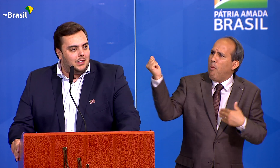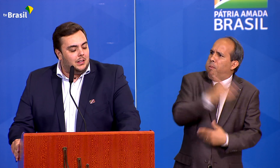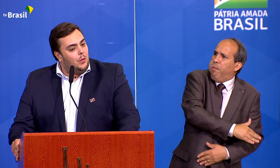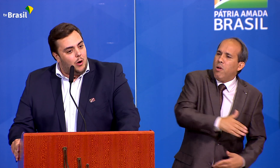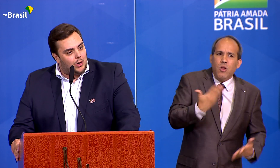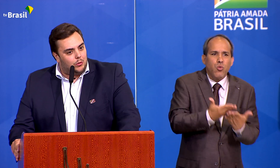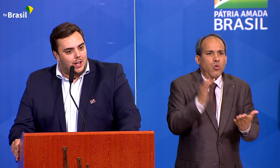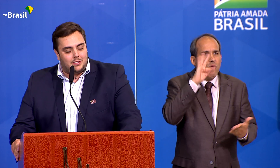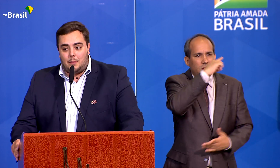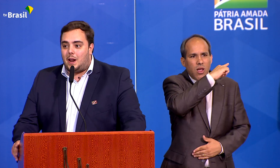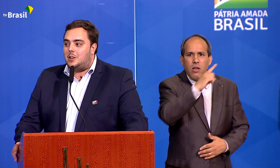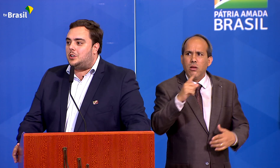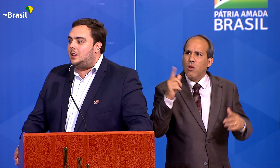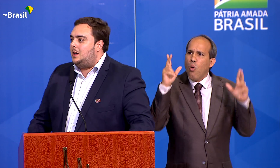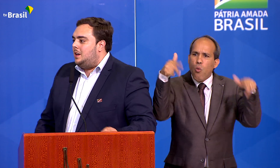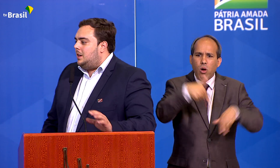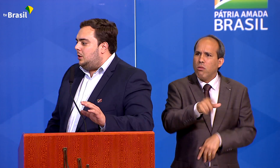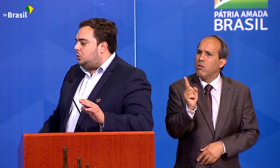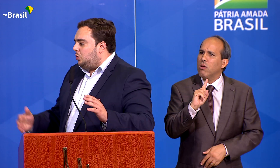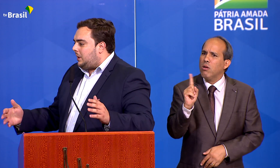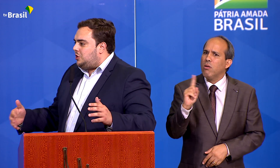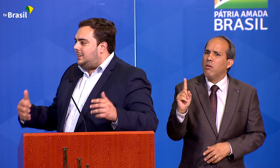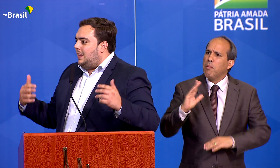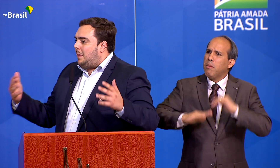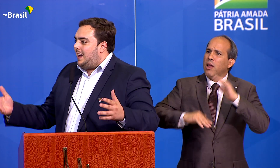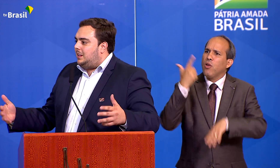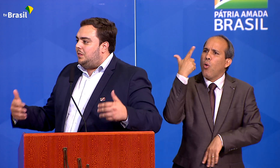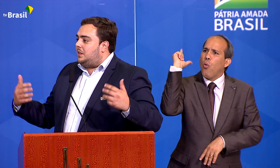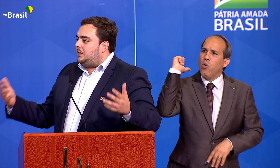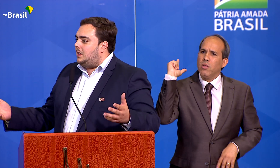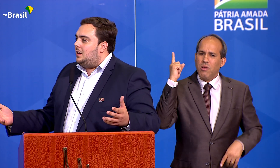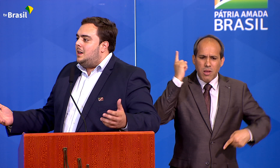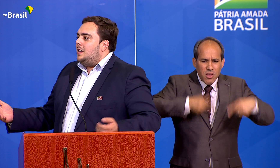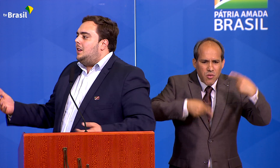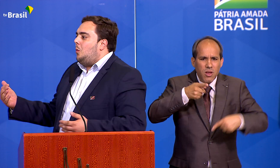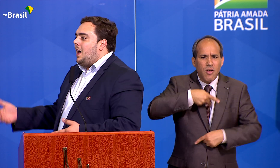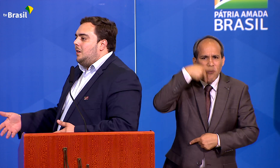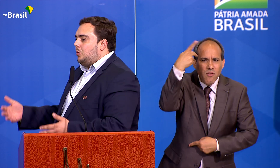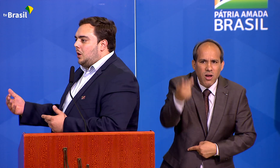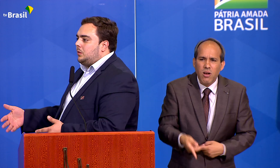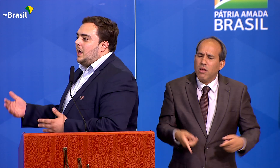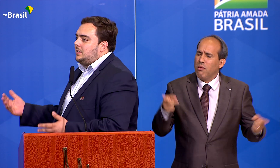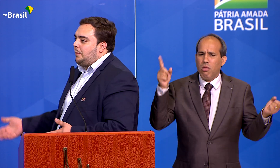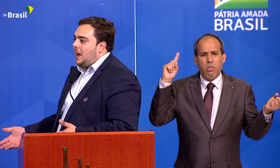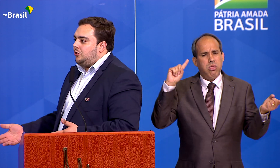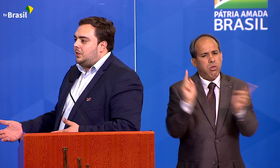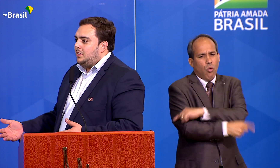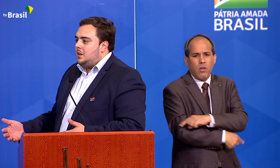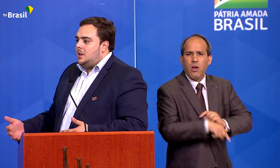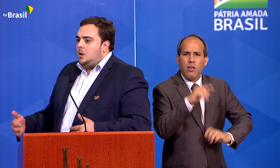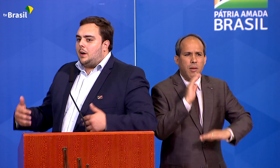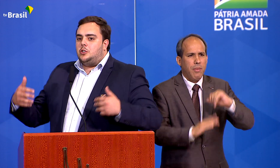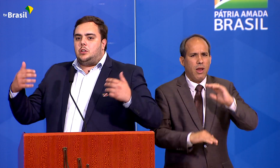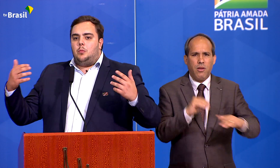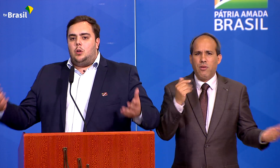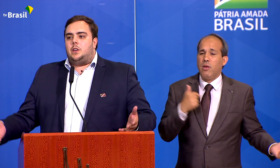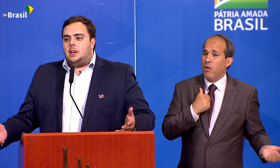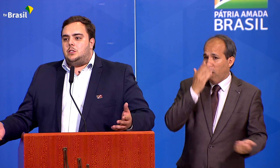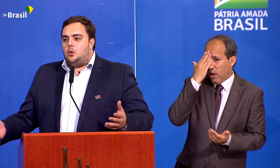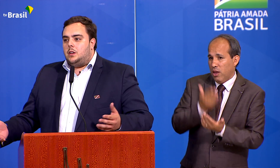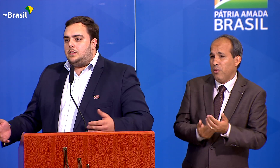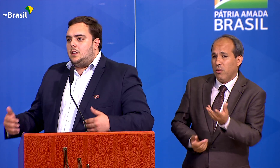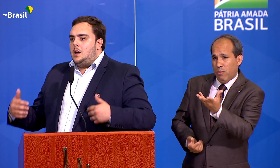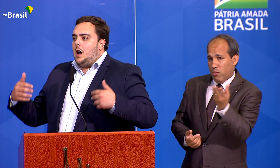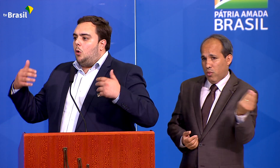estudou na faculdade não é o que acontece na prática e tudo que a gente debate evidencia não é o que acontece na prática Eu